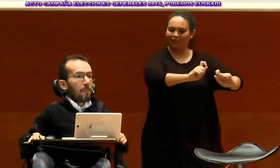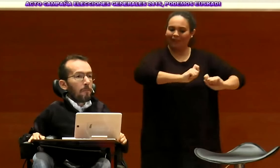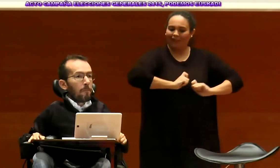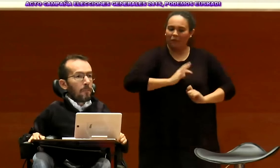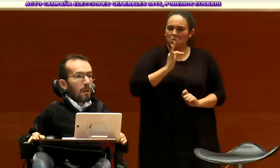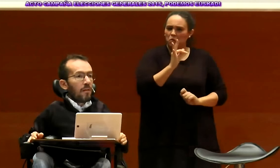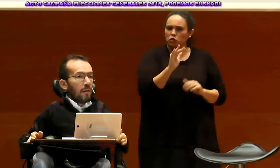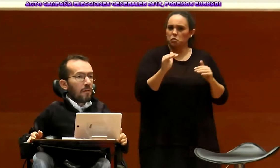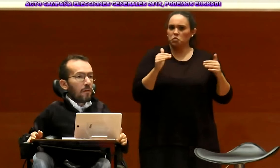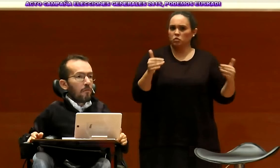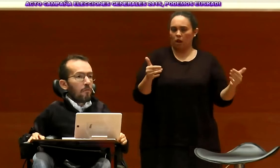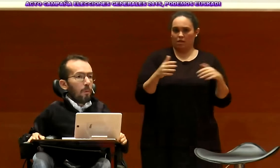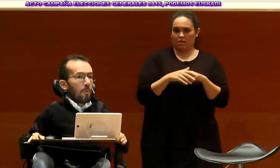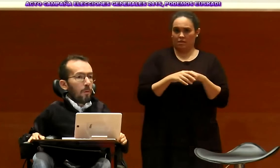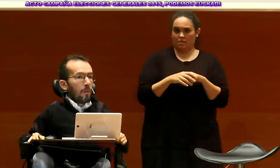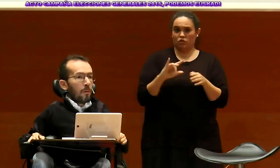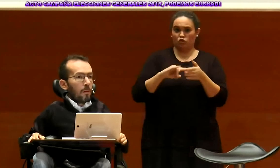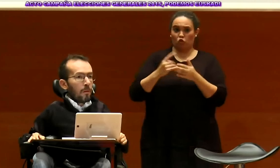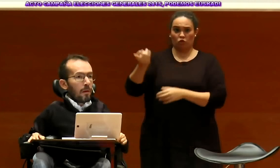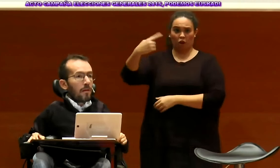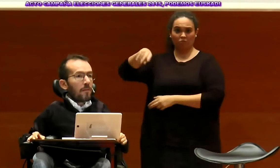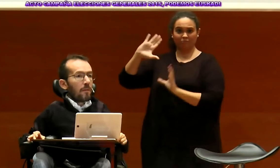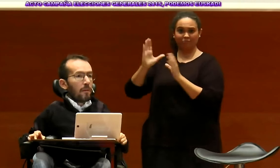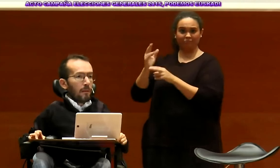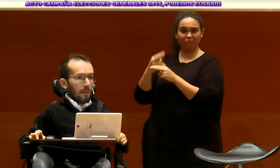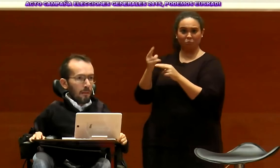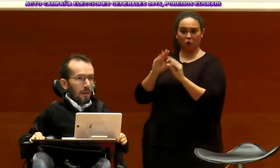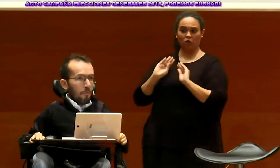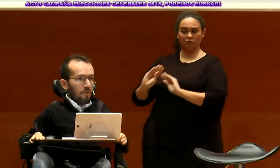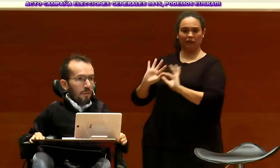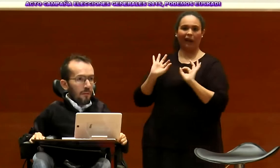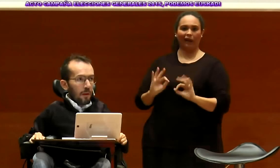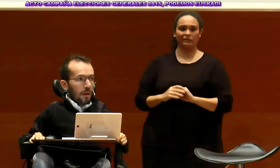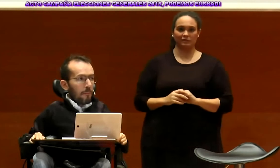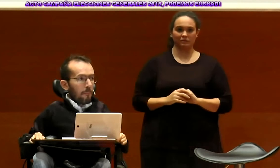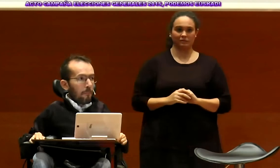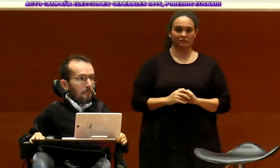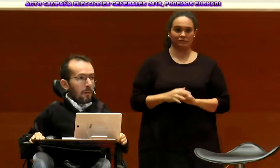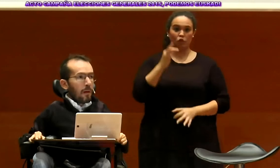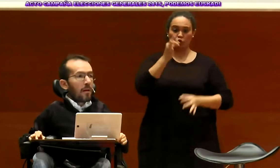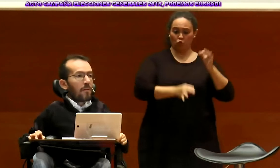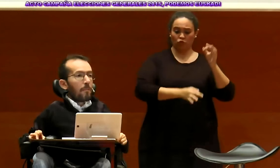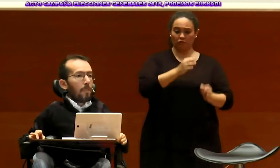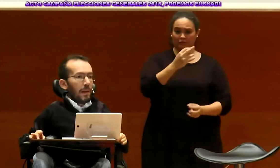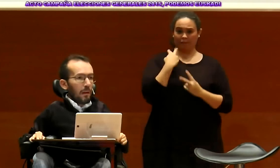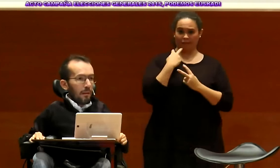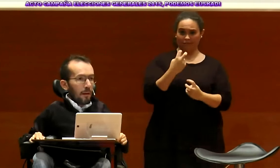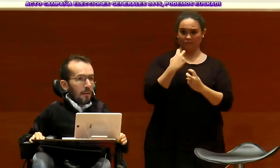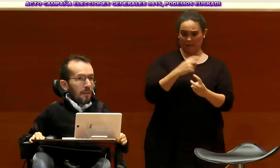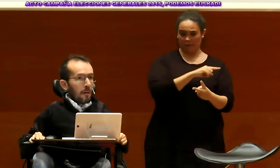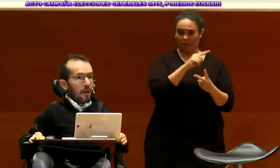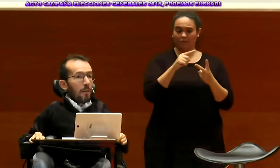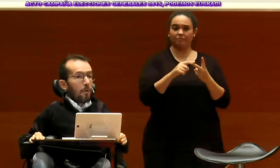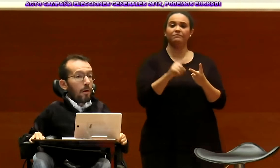país. Esa es su solución. Es injusticia fiscal, es